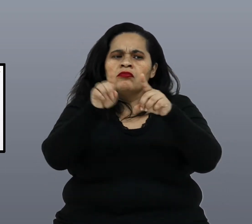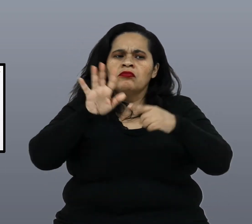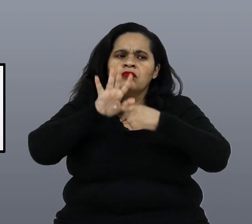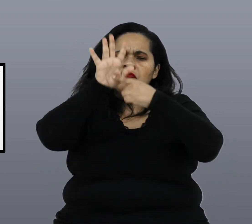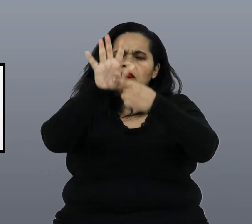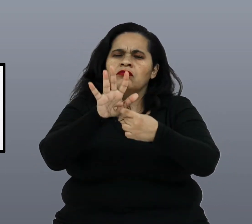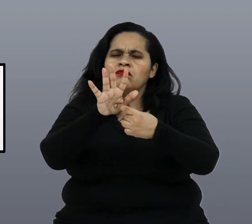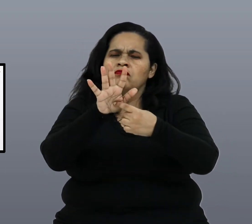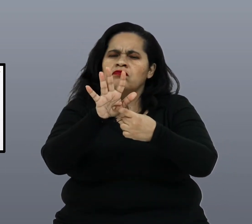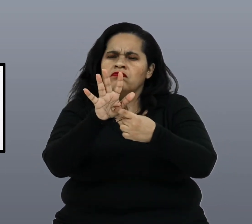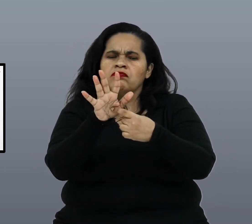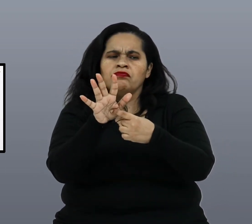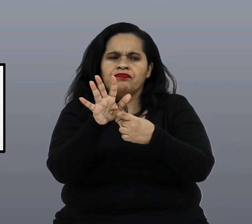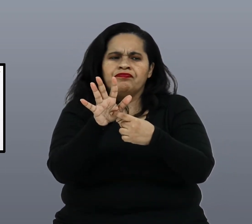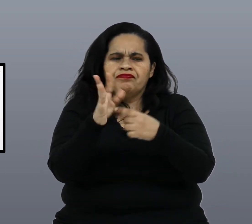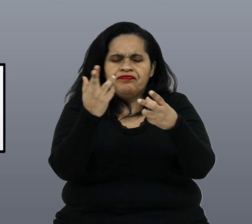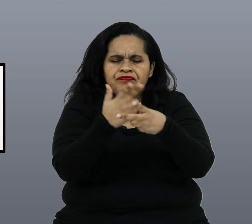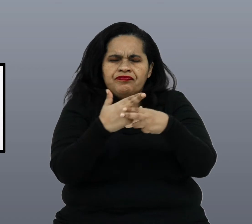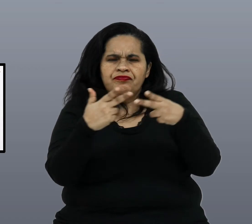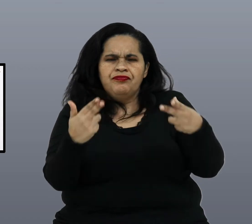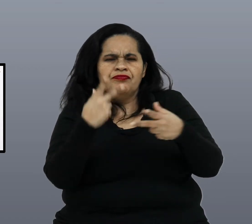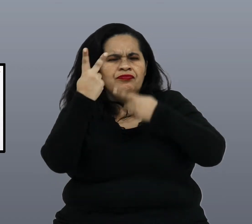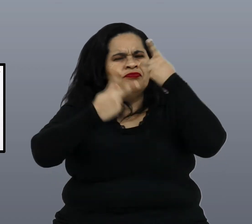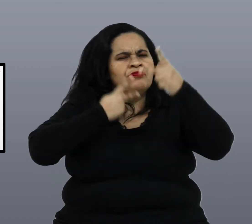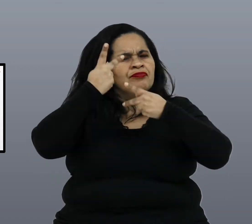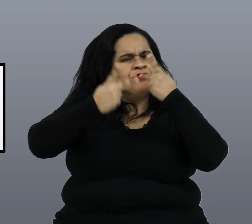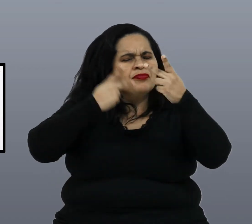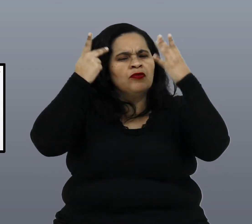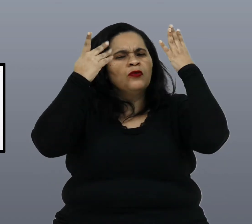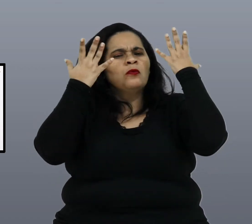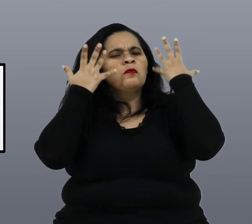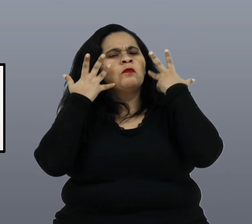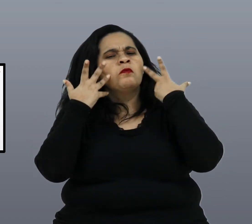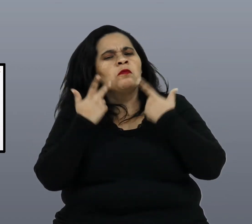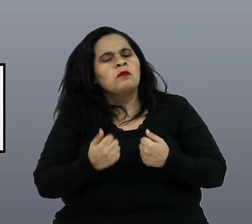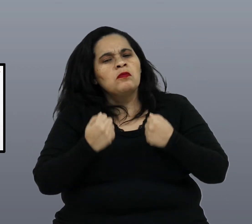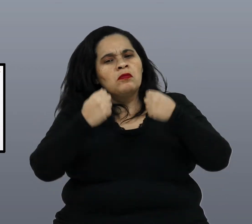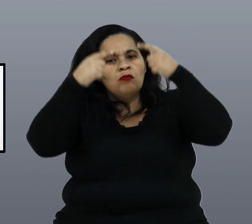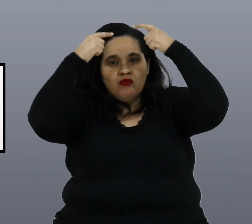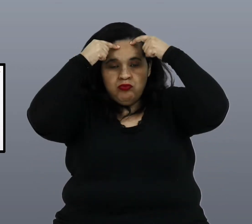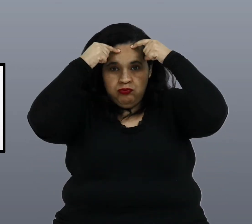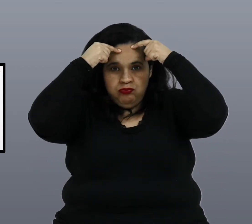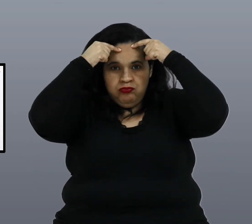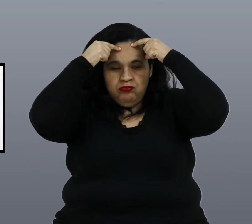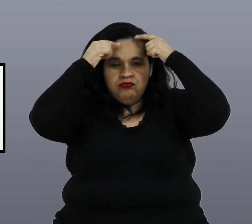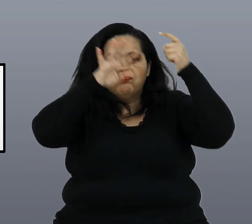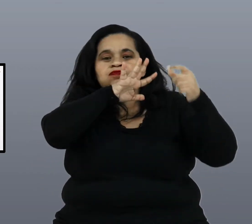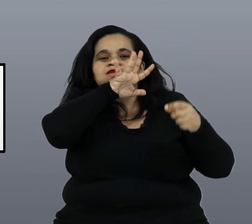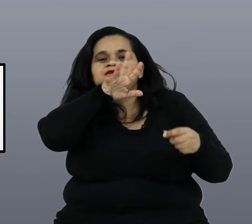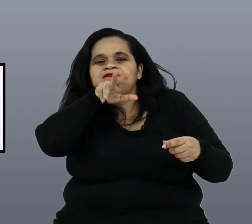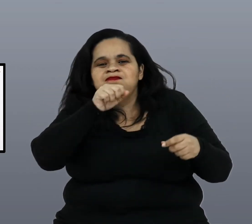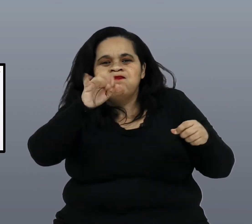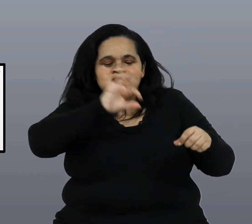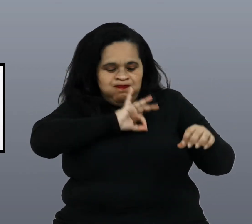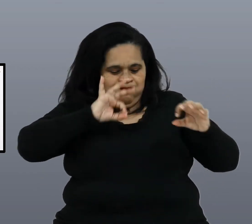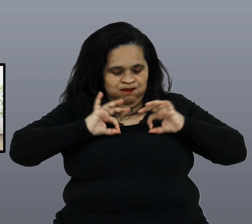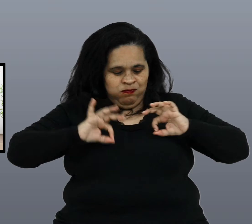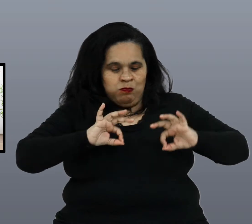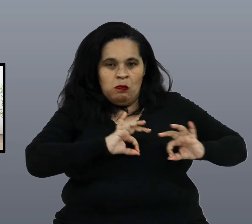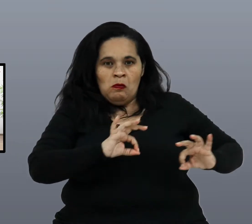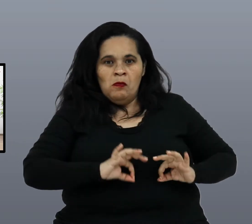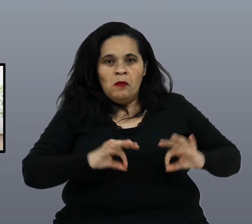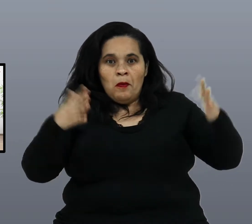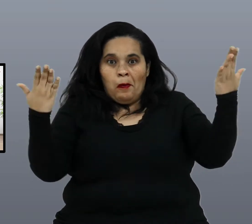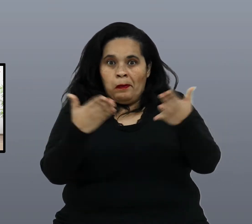algumas características bem peculiares, né? Mas ainda fala de leão, de urso, de leopardo. Agora não, agora é um monstro com 10 chifres. É uma espécie